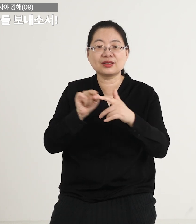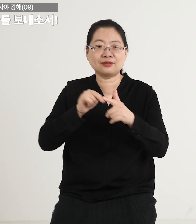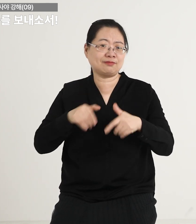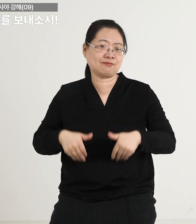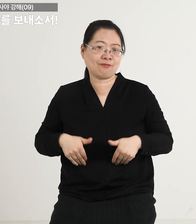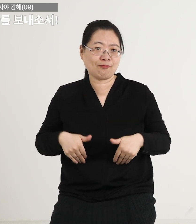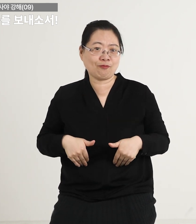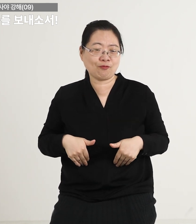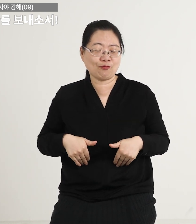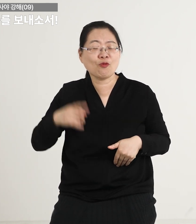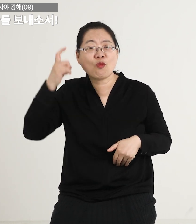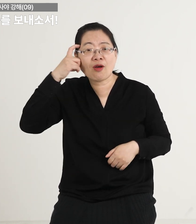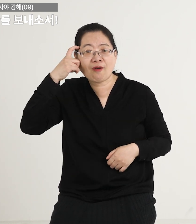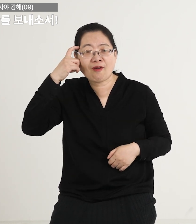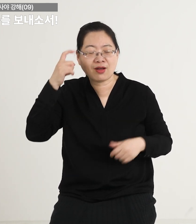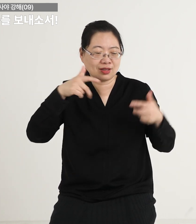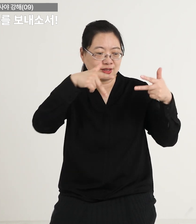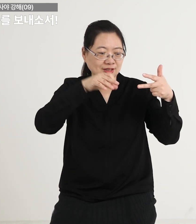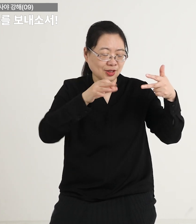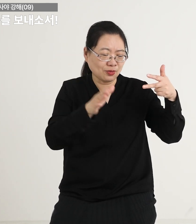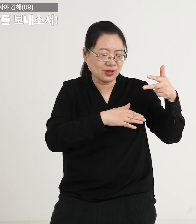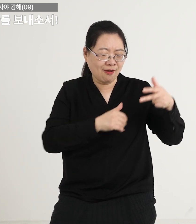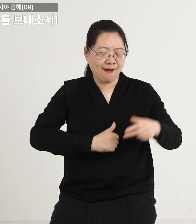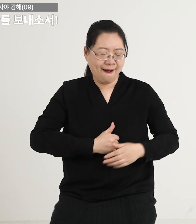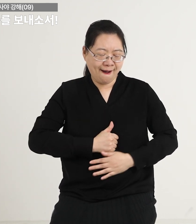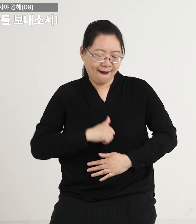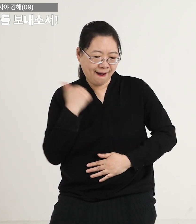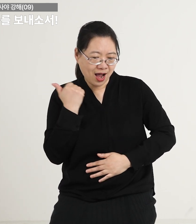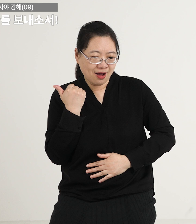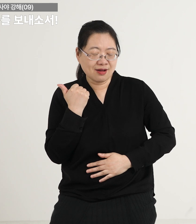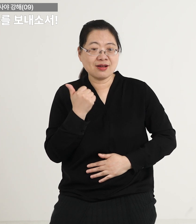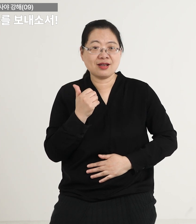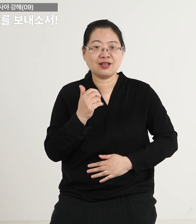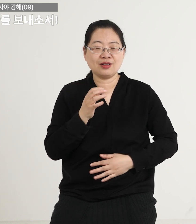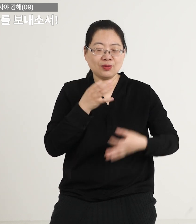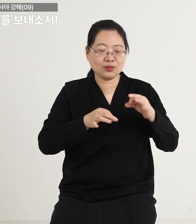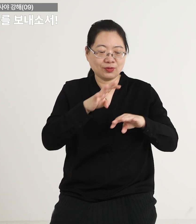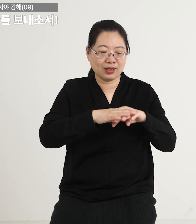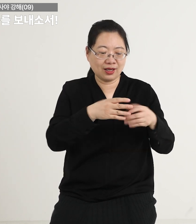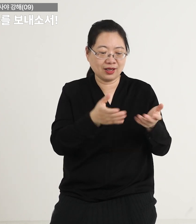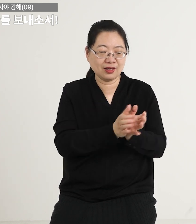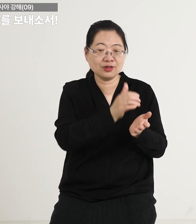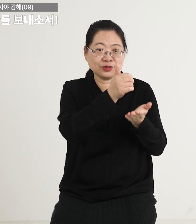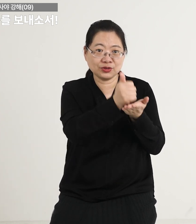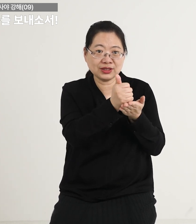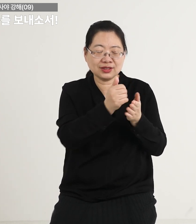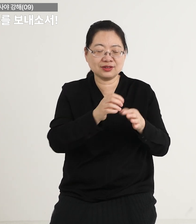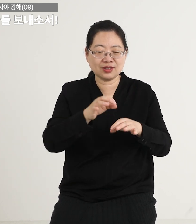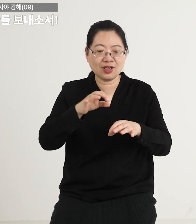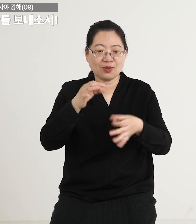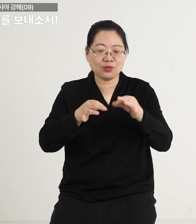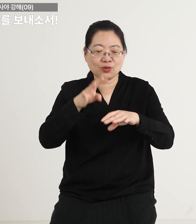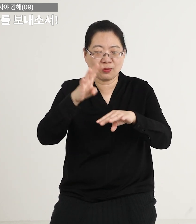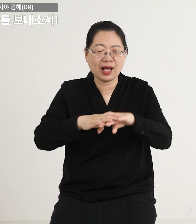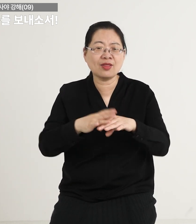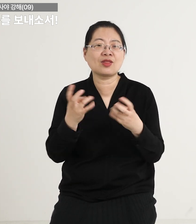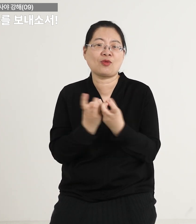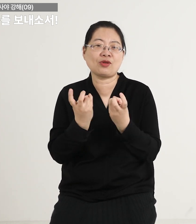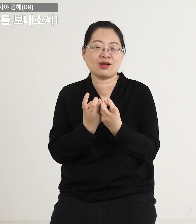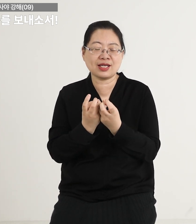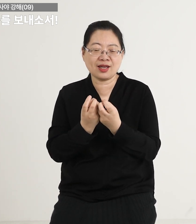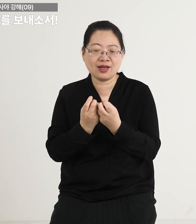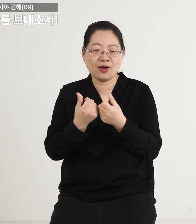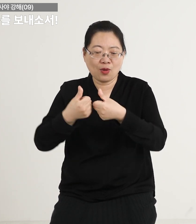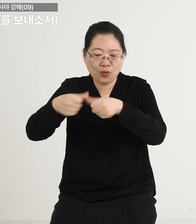7장서부터는 그 격분한 주인이 그 포도원을 어떻게 흩어버리고